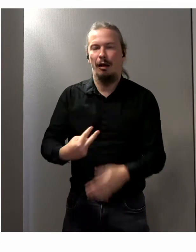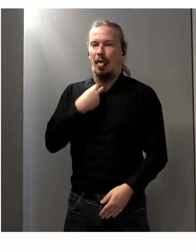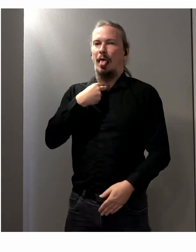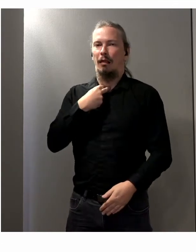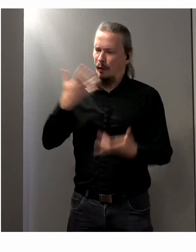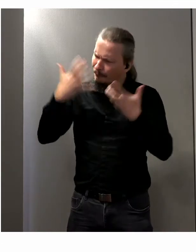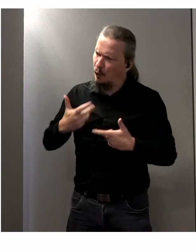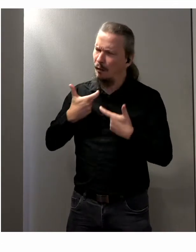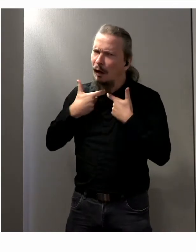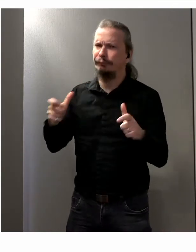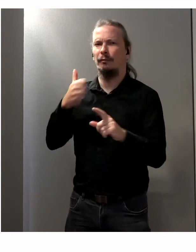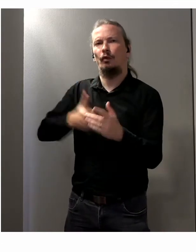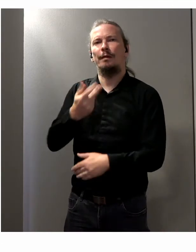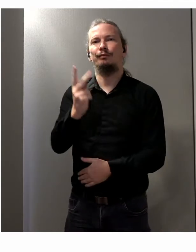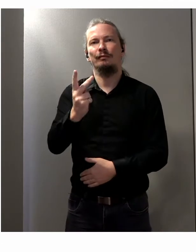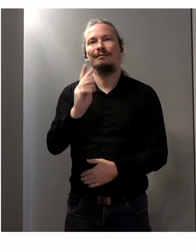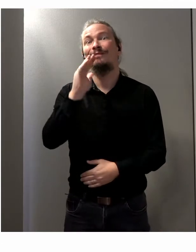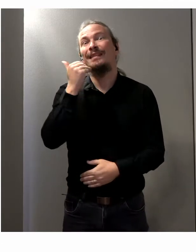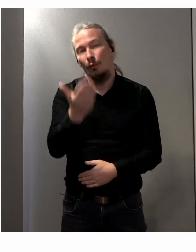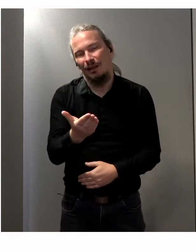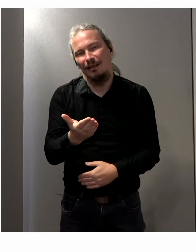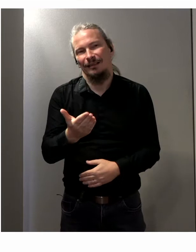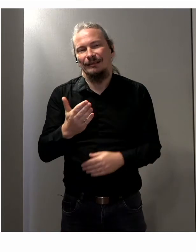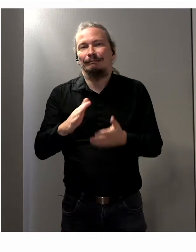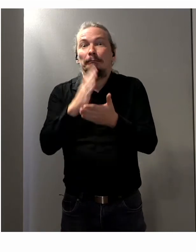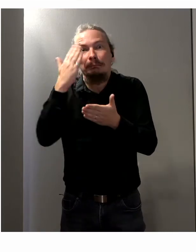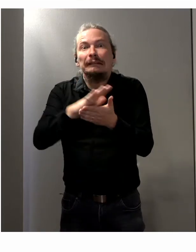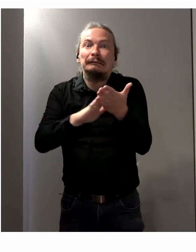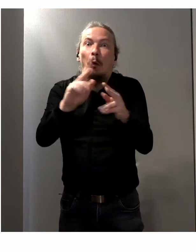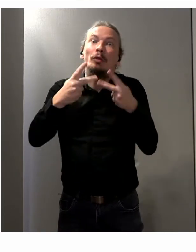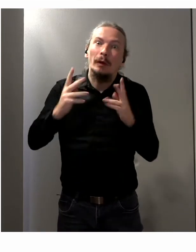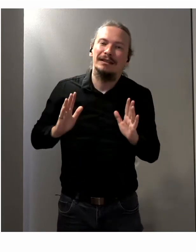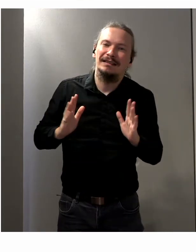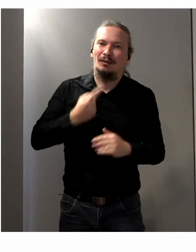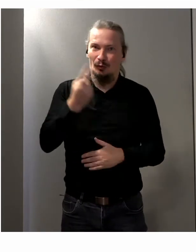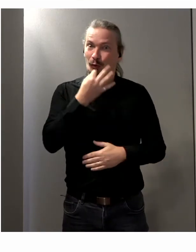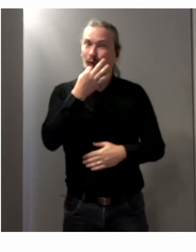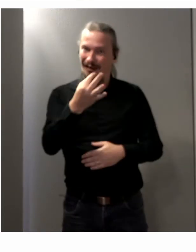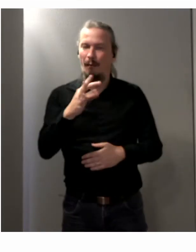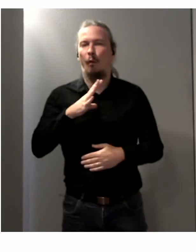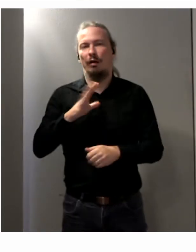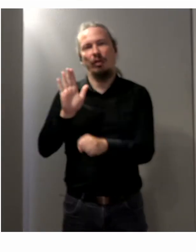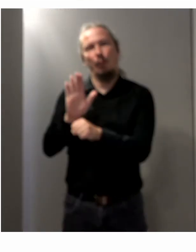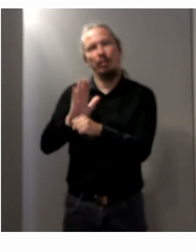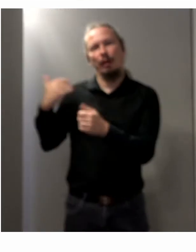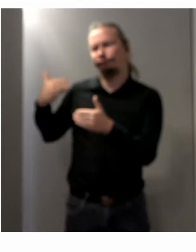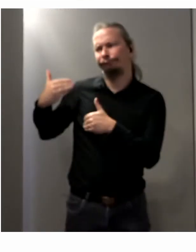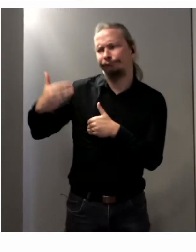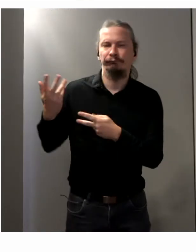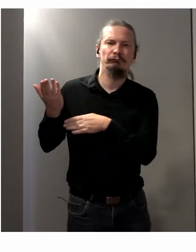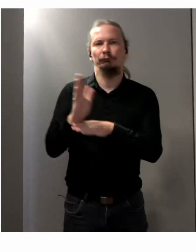donc, si vous me le permettez, je vous réillustrerai à chaque fois quelques-uns de ces points avec des témoignages que nous avons recueillis, parce